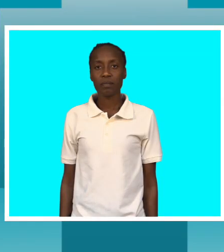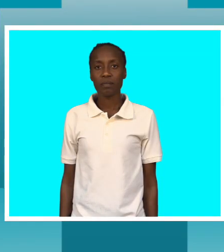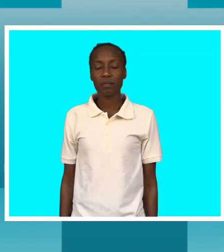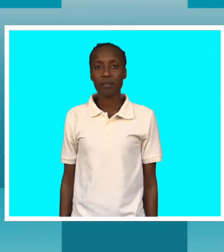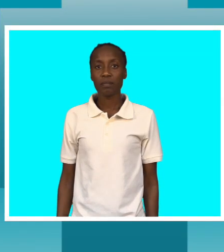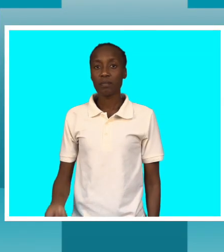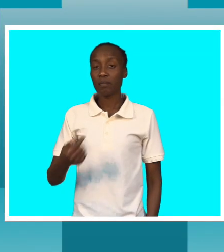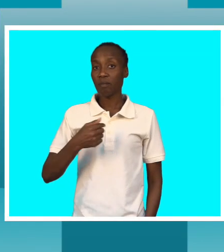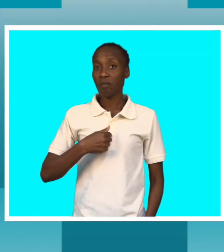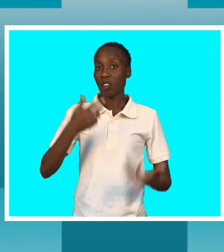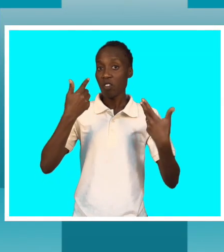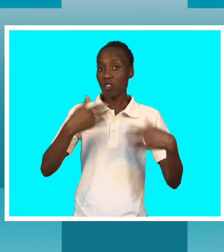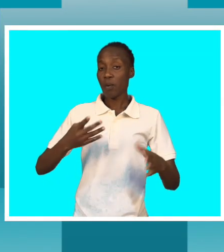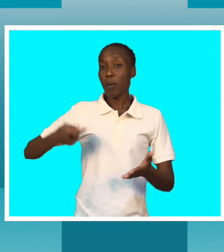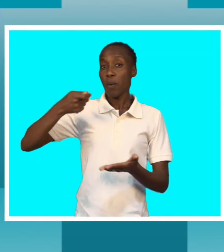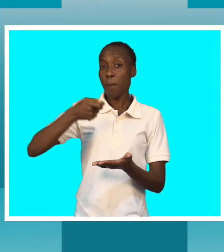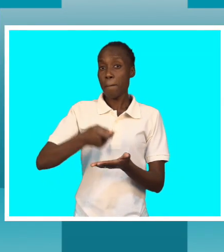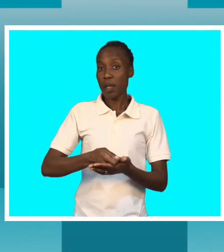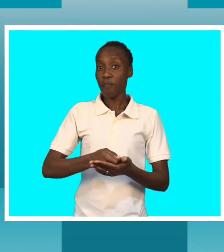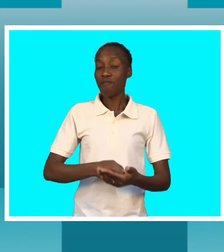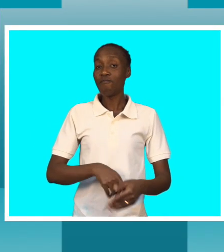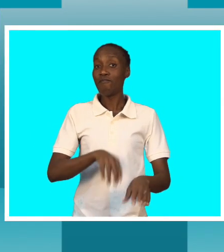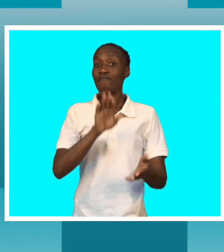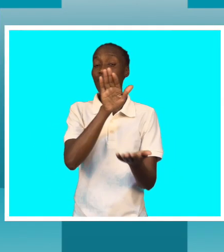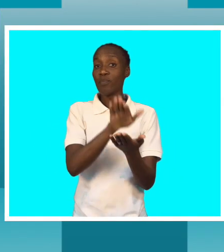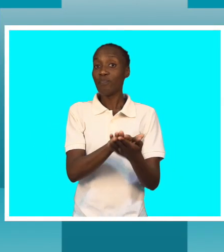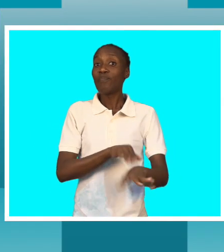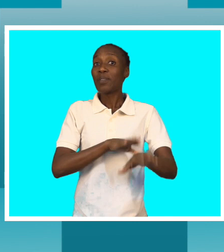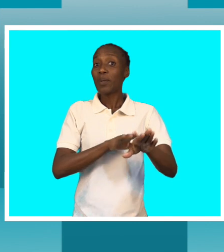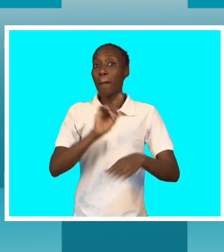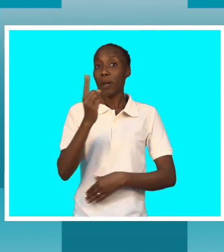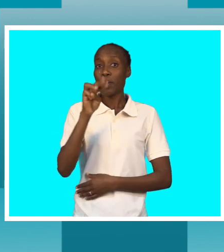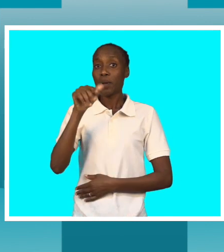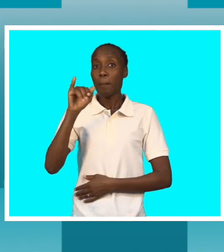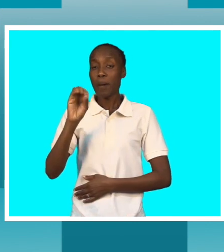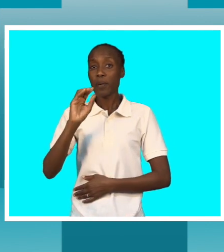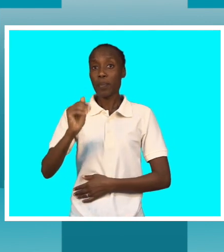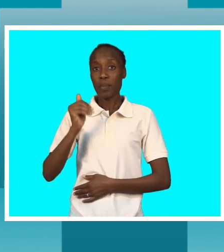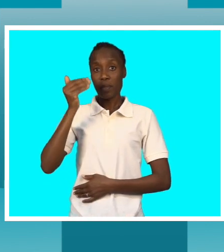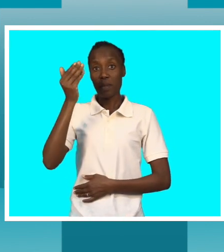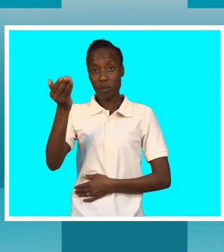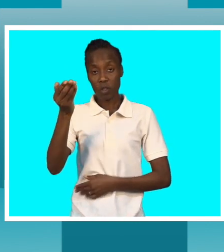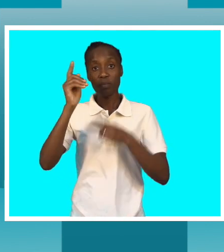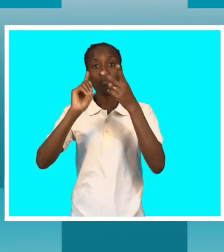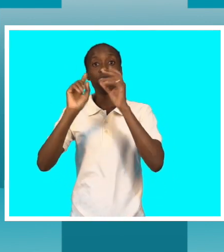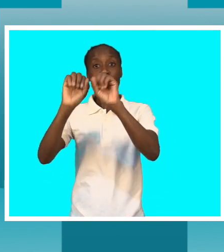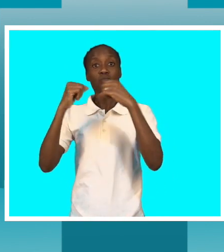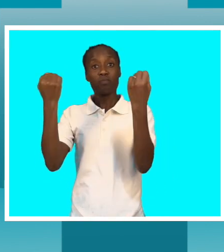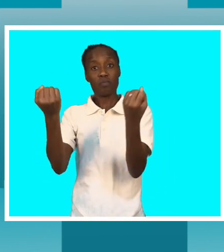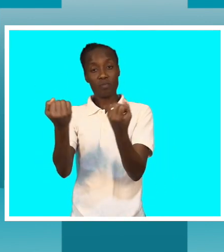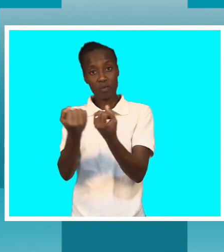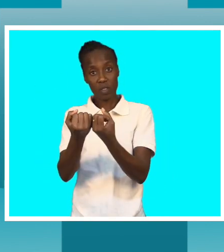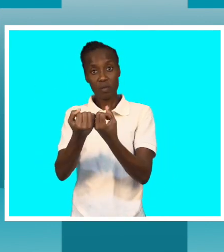Eu comprei uma máquina lá na 1 de maio, depois lá na associação, só que